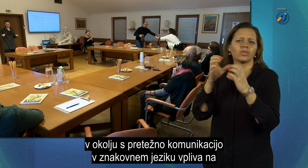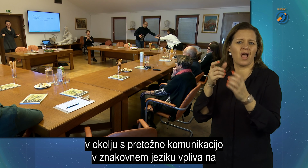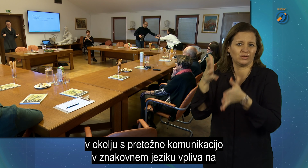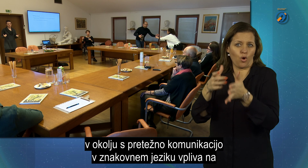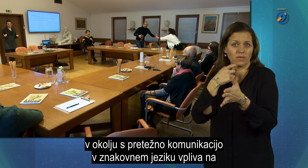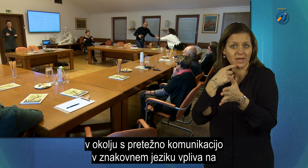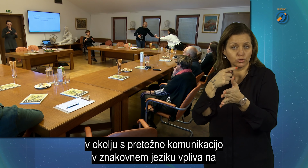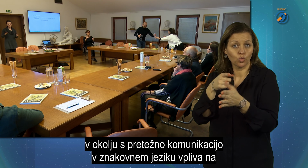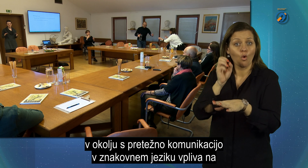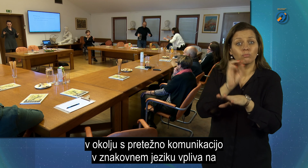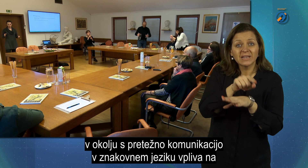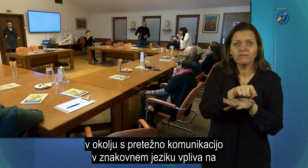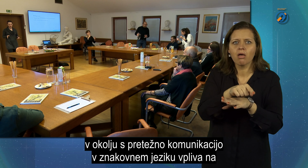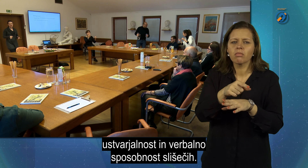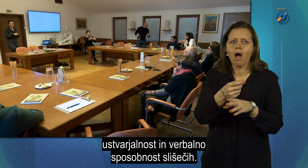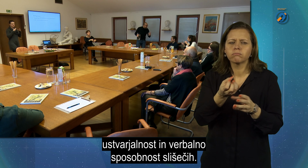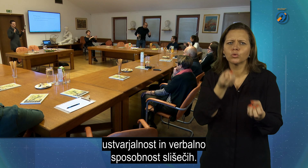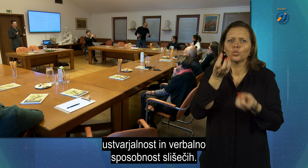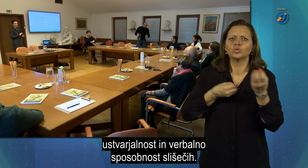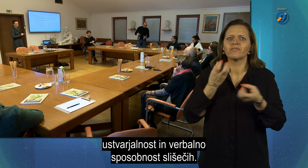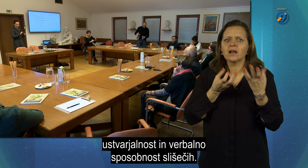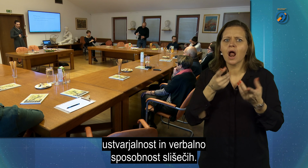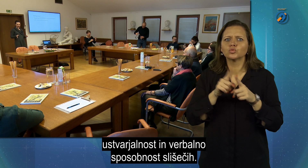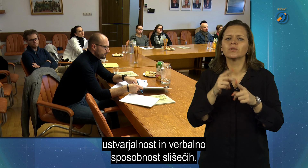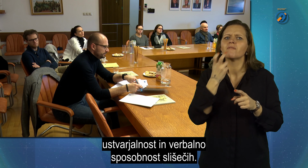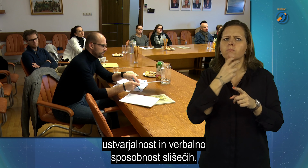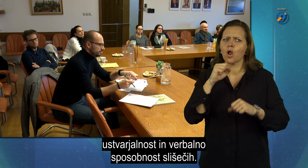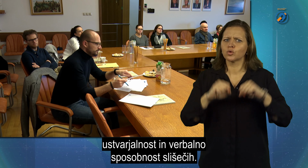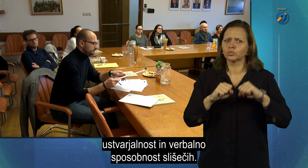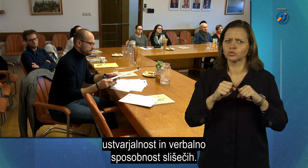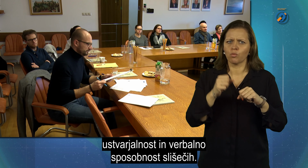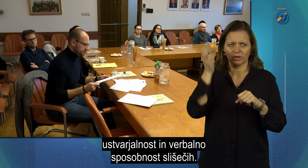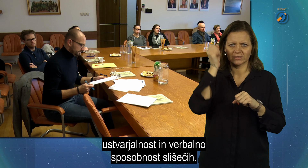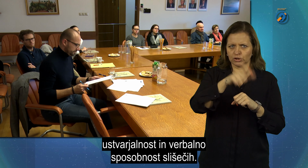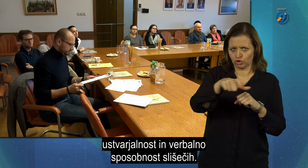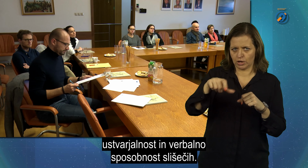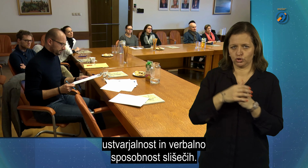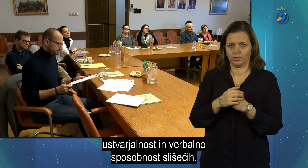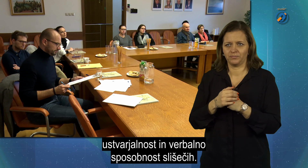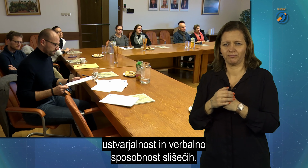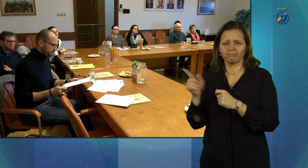jeziku vpliva na ustvarjalnost in verbalno sposobnost slišečih.